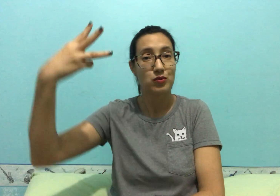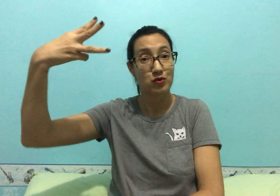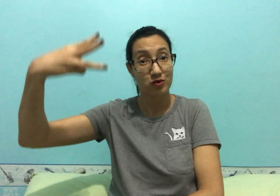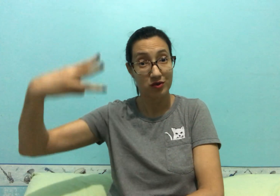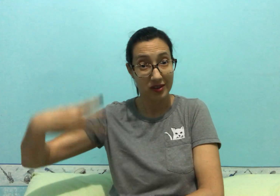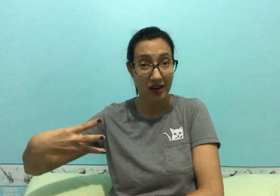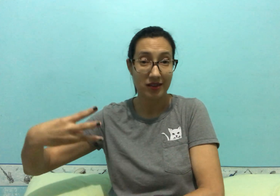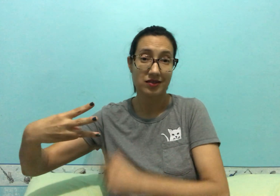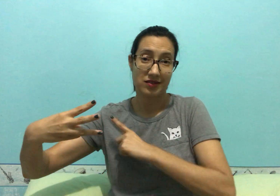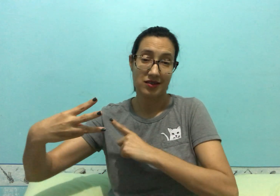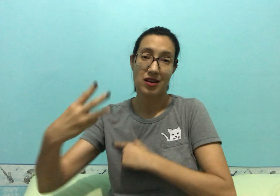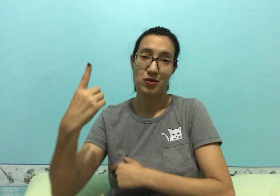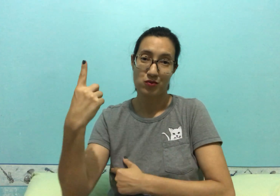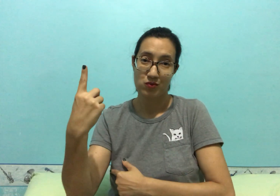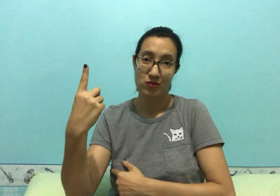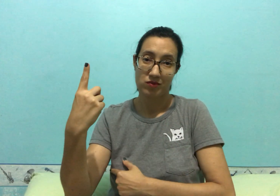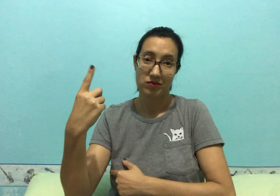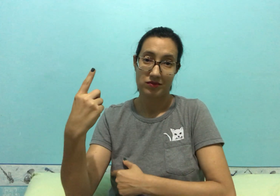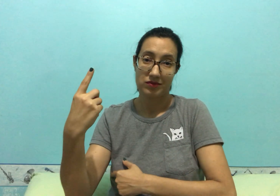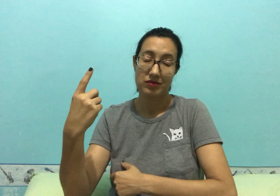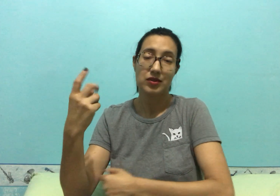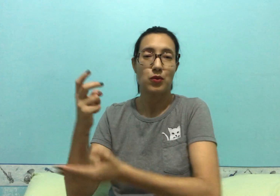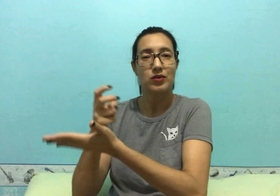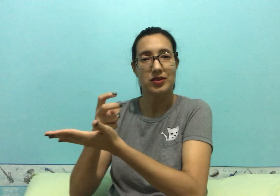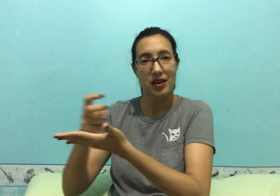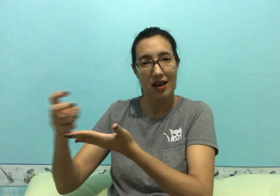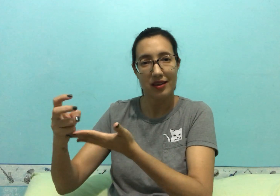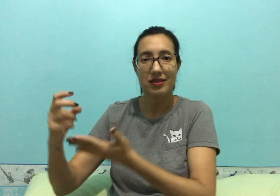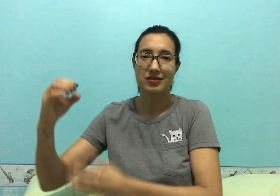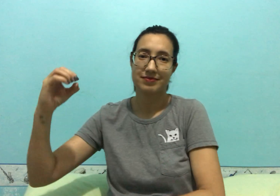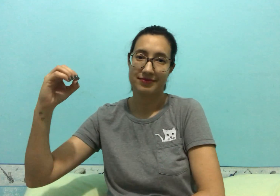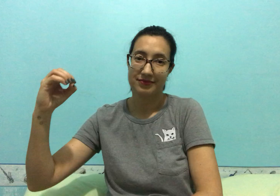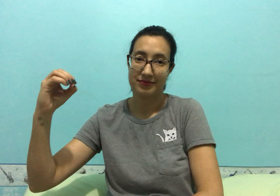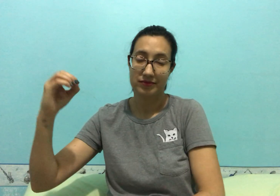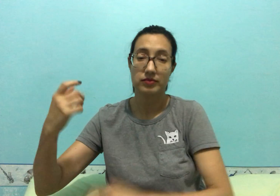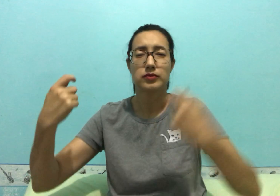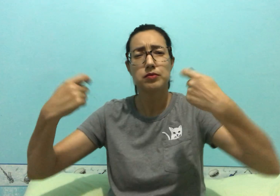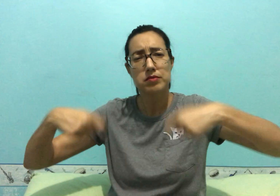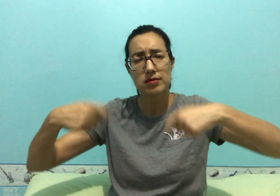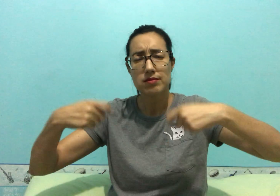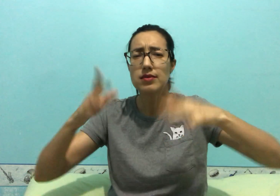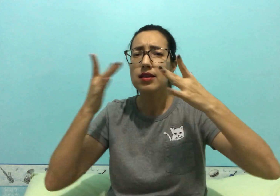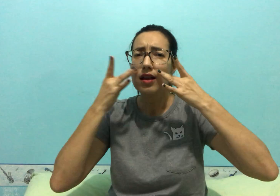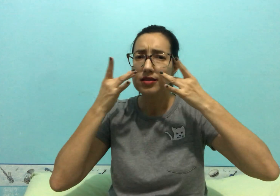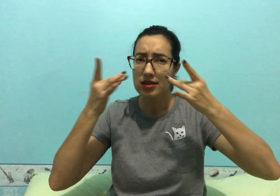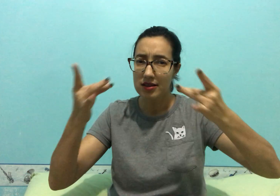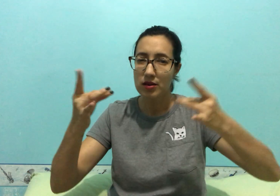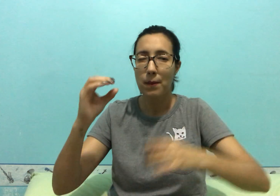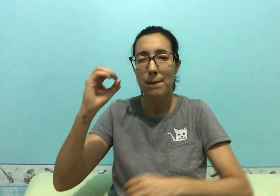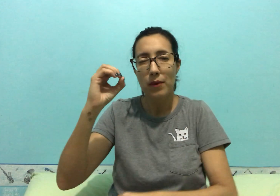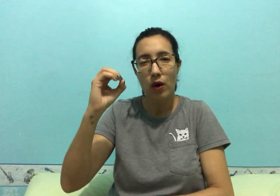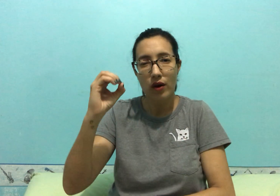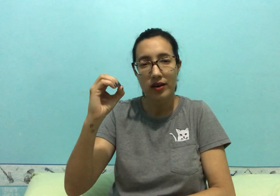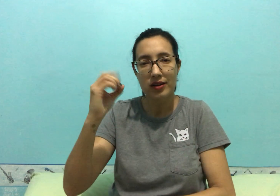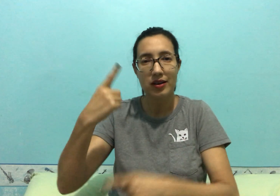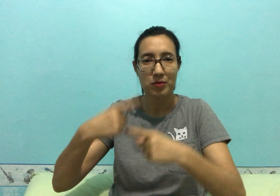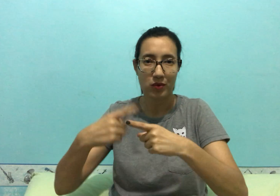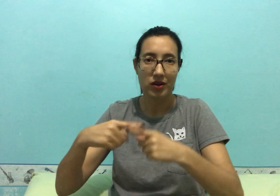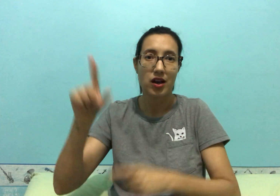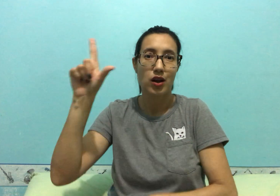gerar 0 na saída. Então, a gente tem que ficar atento, porque sempre que tem a bolinha, ele está me gerando uma lógica inversa. Se